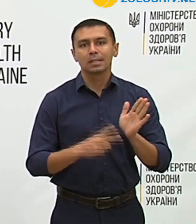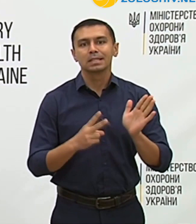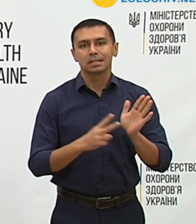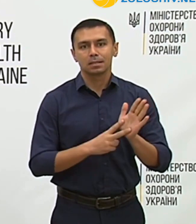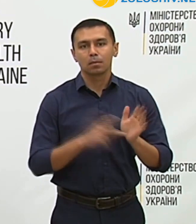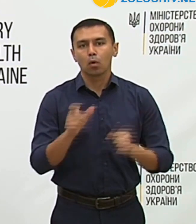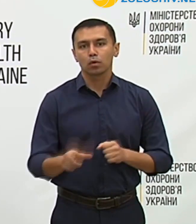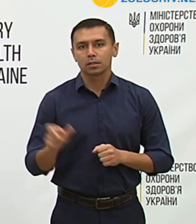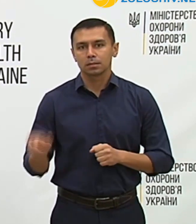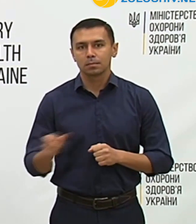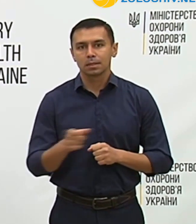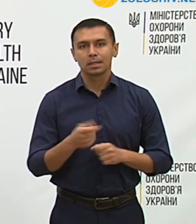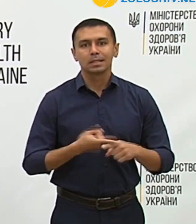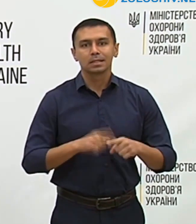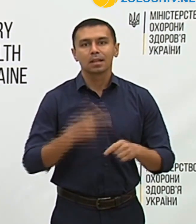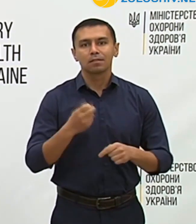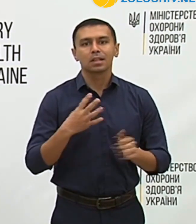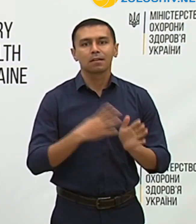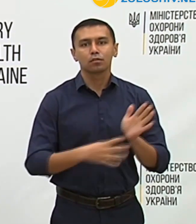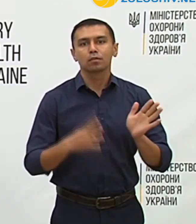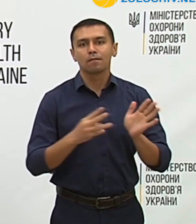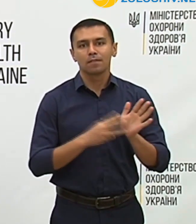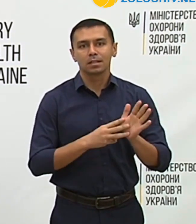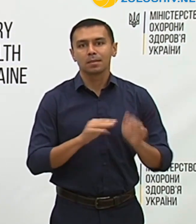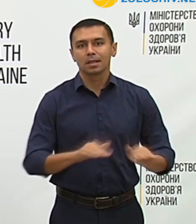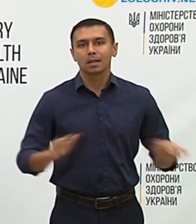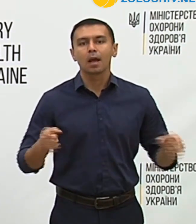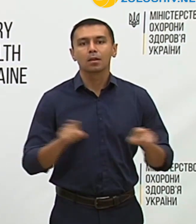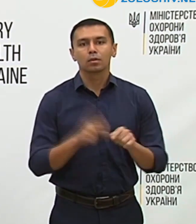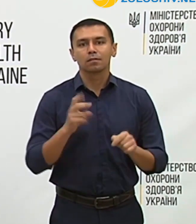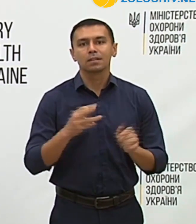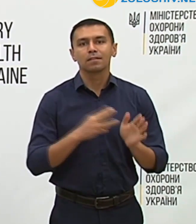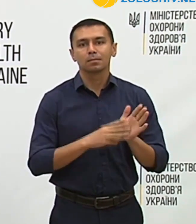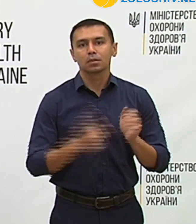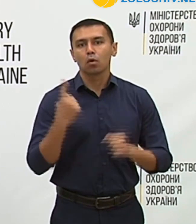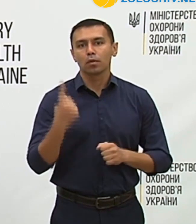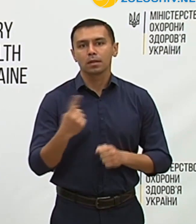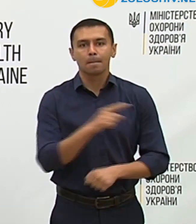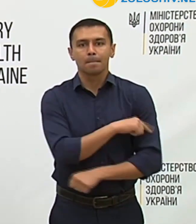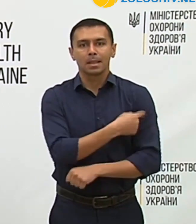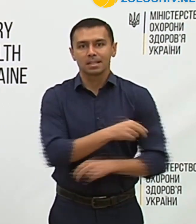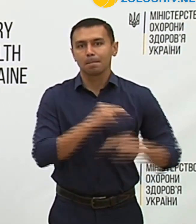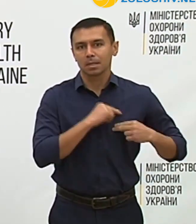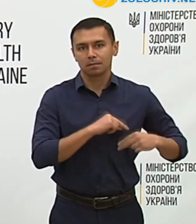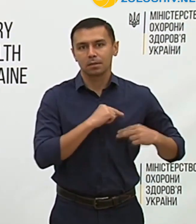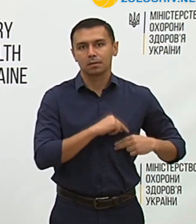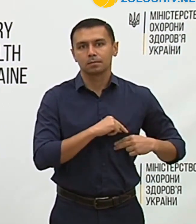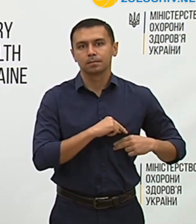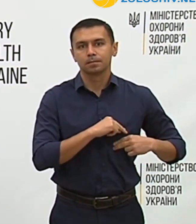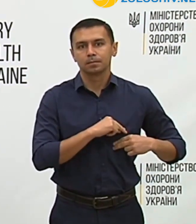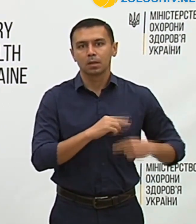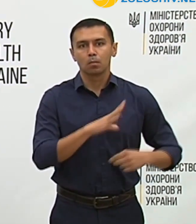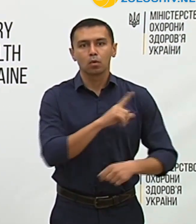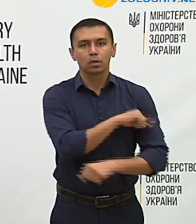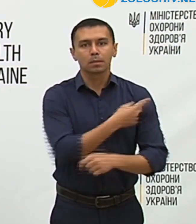6677 осіб. З них 298 дітей, а також 281 медичний працівник.